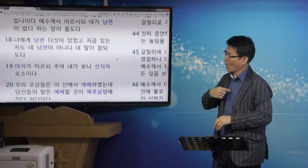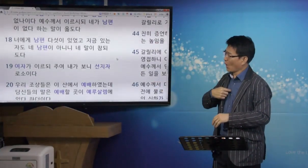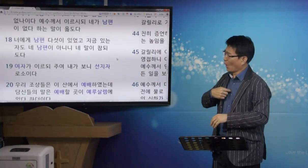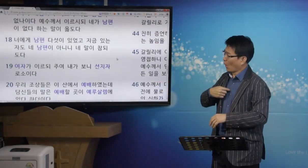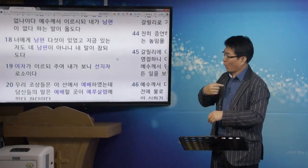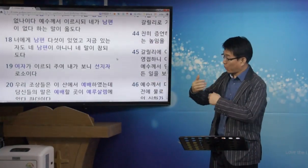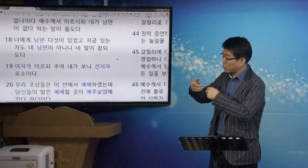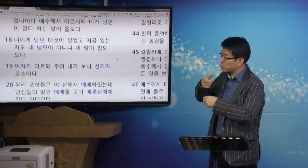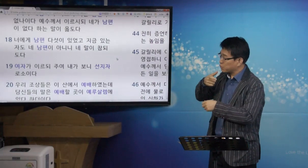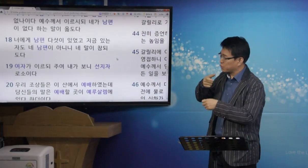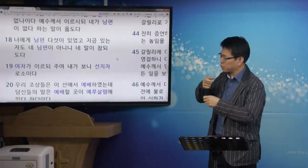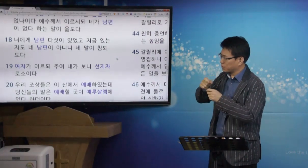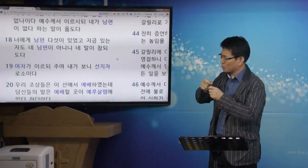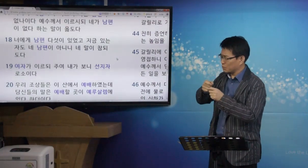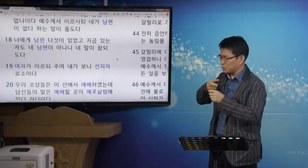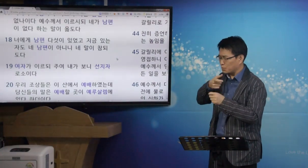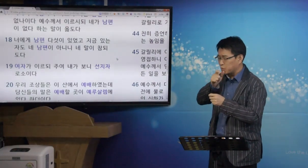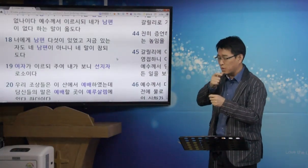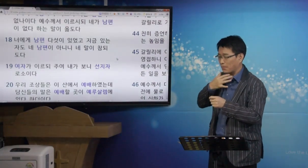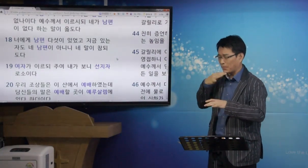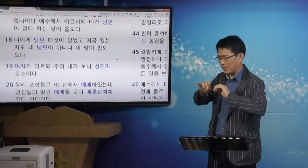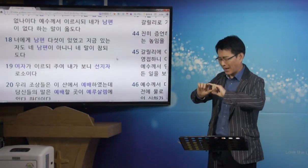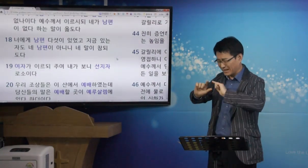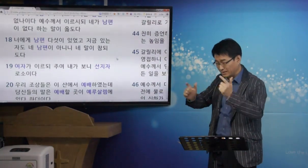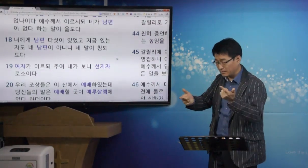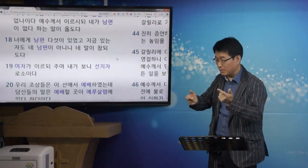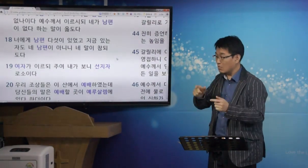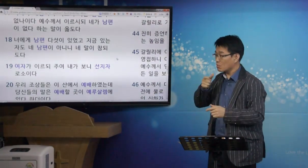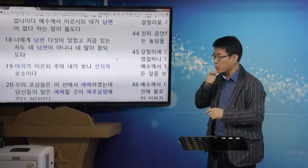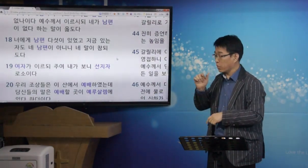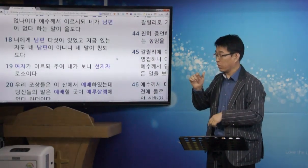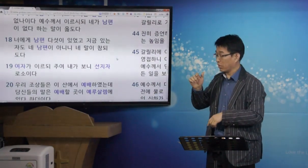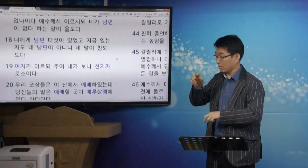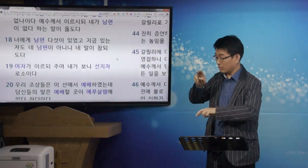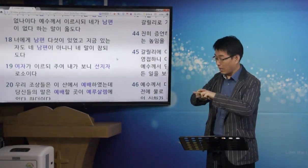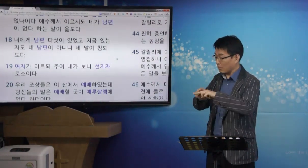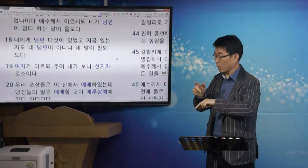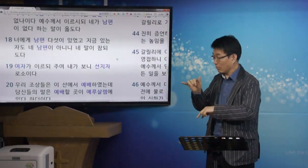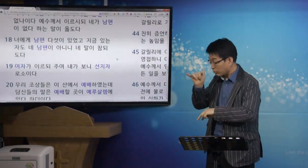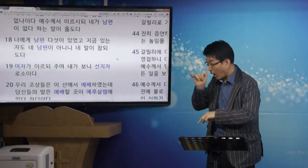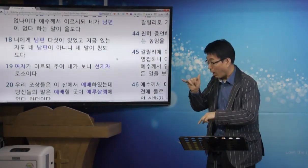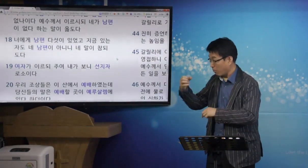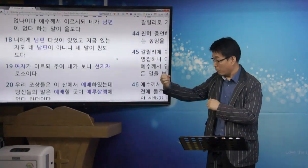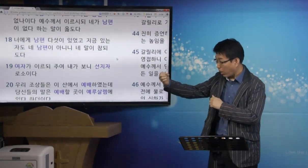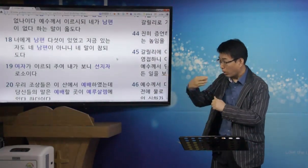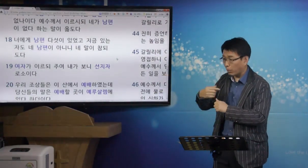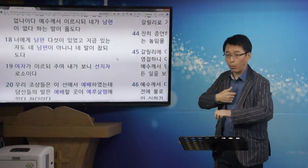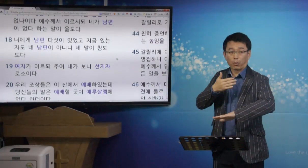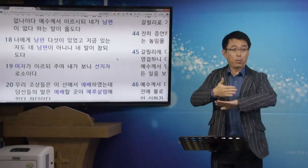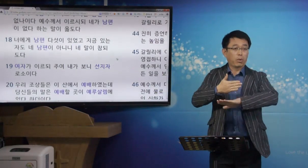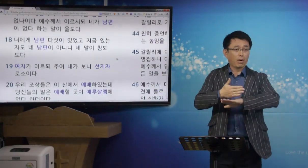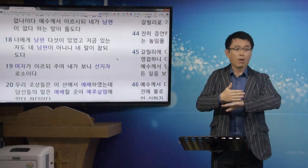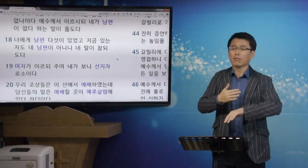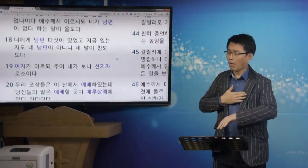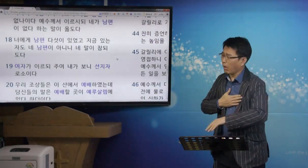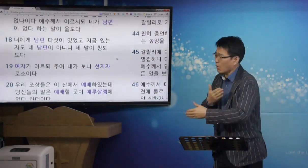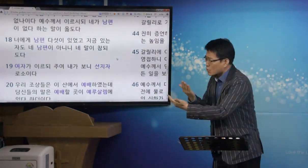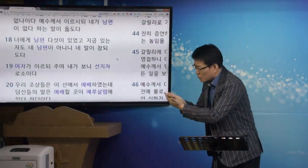행동을 한다. 영생하는 물을 달라고 했는데 목마르지 않는 물을 달라고 한다 해놓고